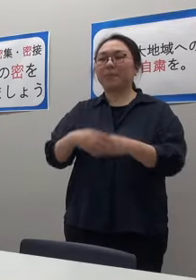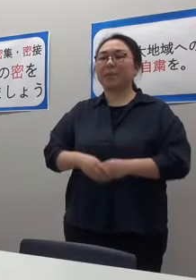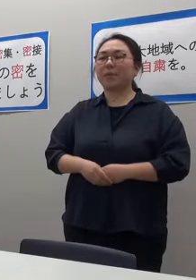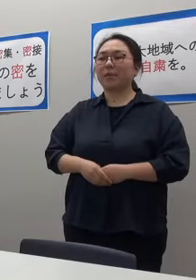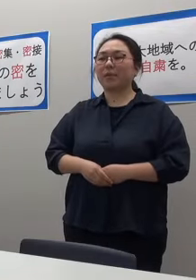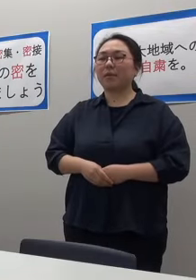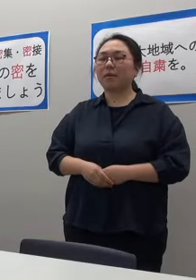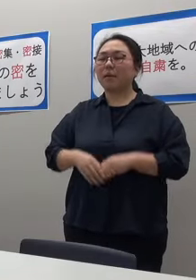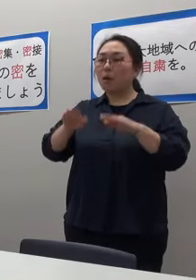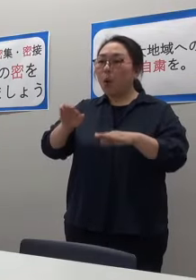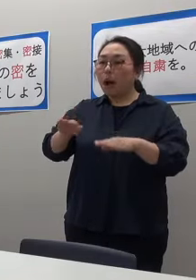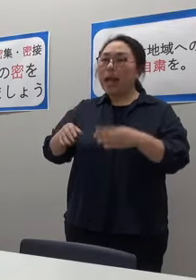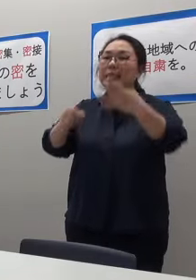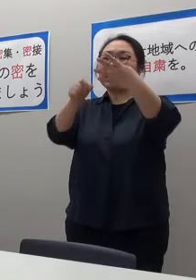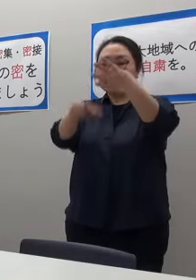ったんでしょうか。